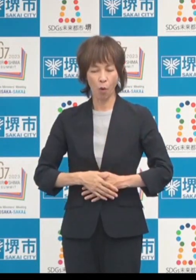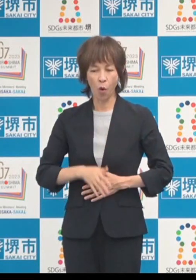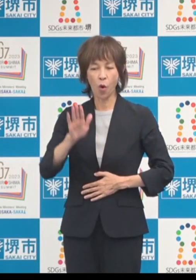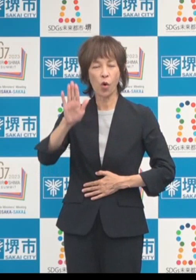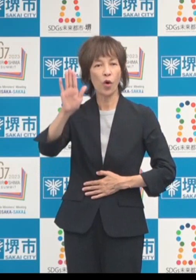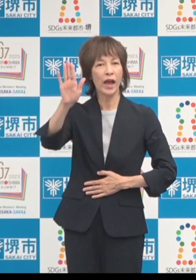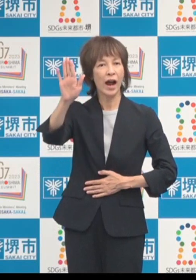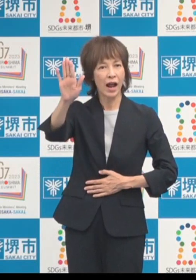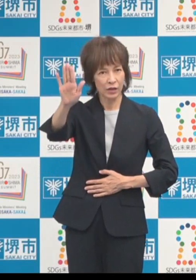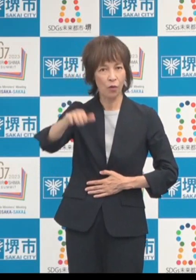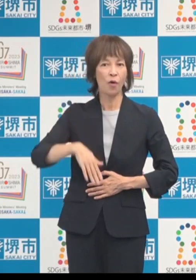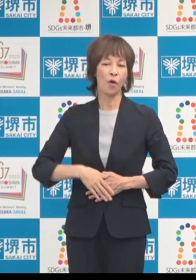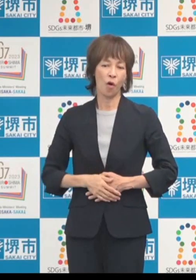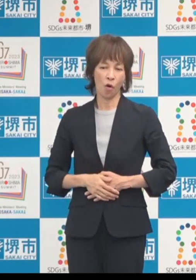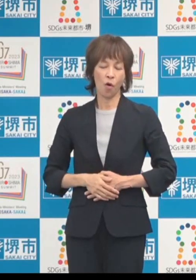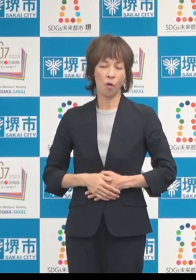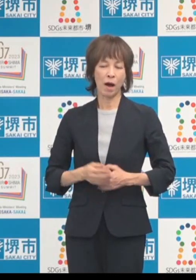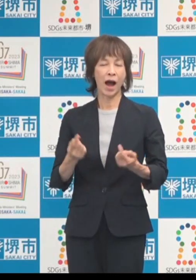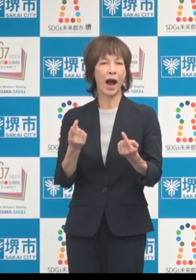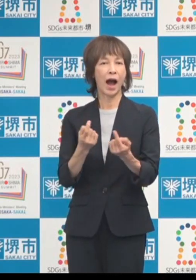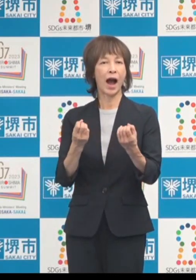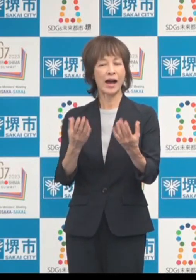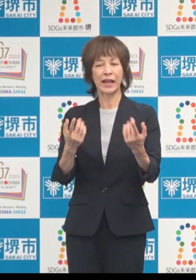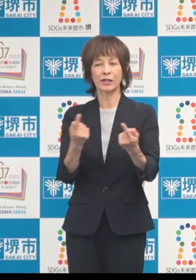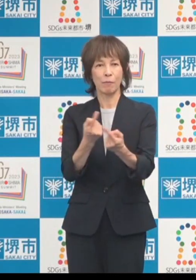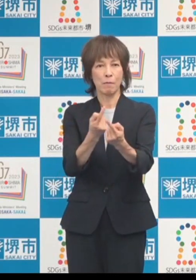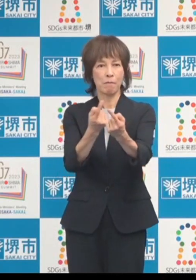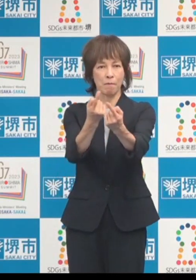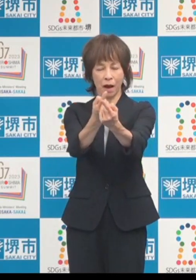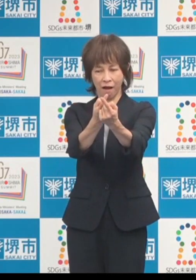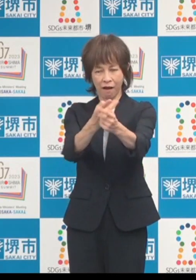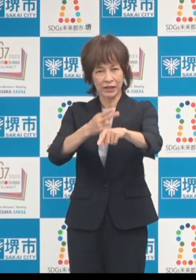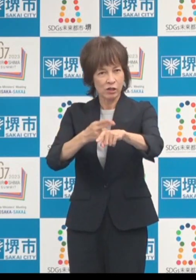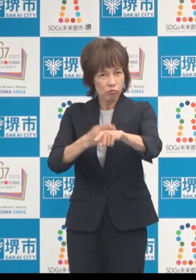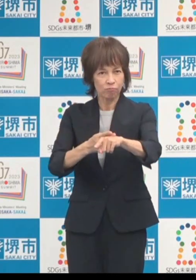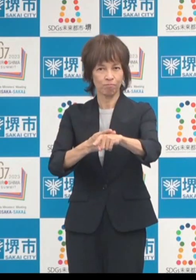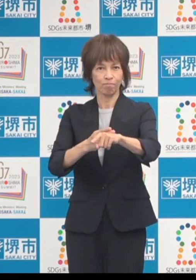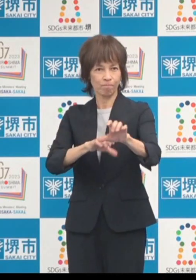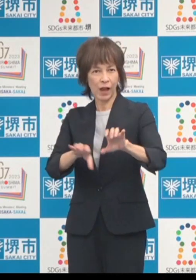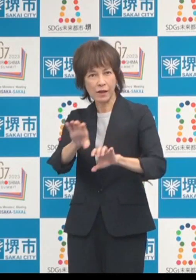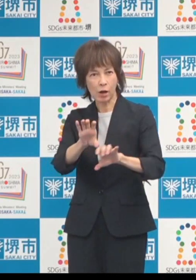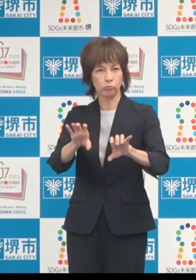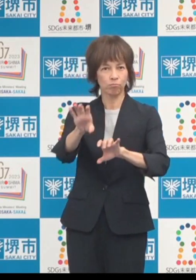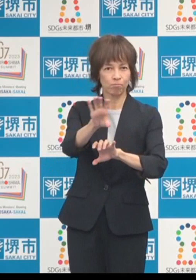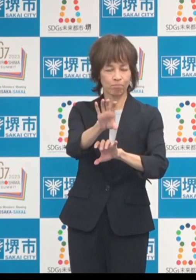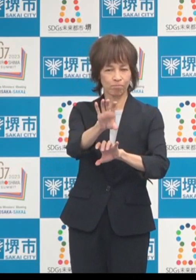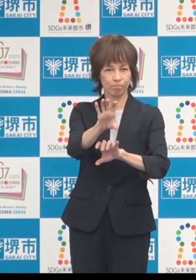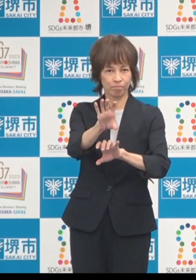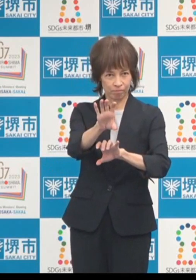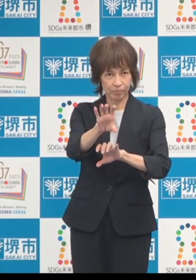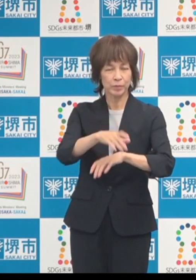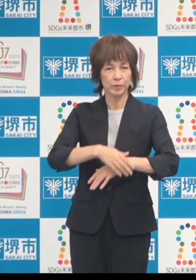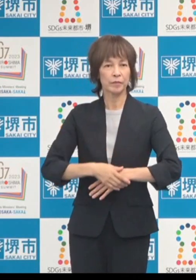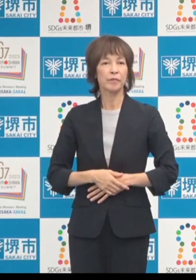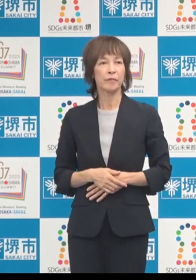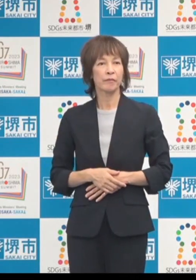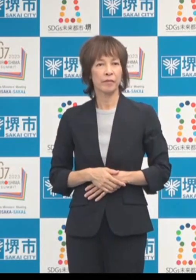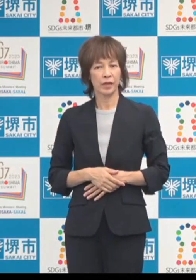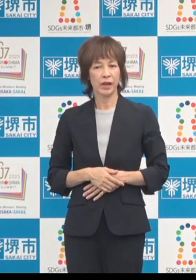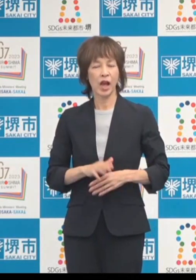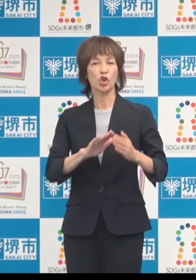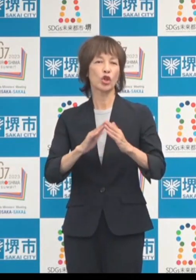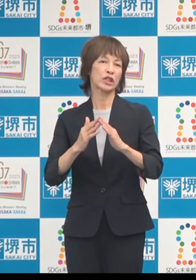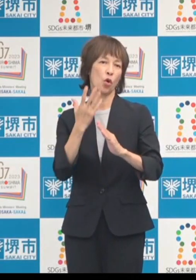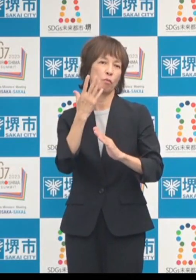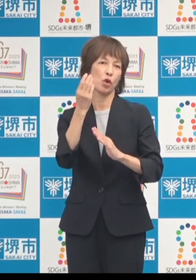れからの時代、イノベーションをどんどん生み出していくと、新しいビジネスを生み出していくと、交流をしていくんだというところに関して、都市の魅力